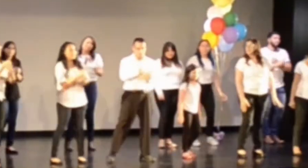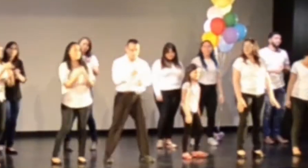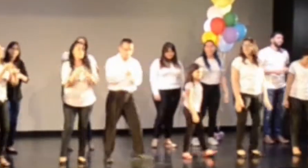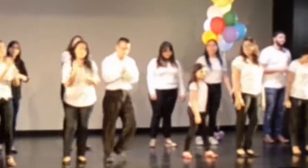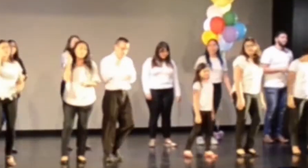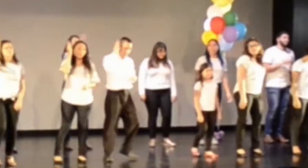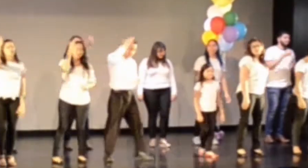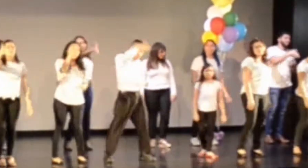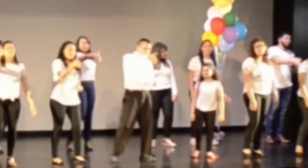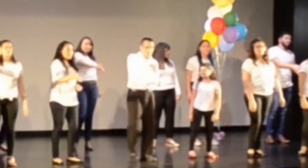el